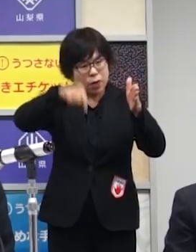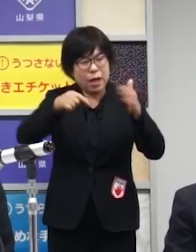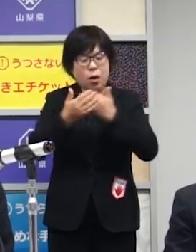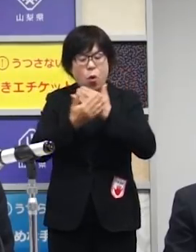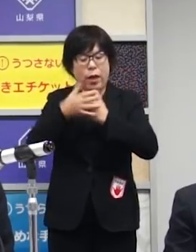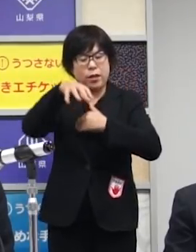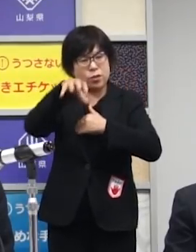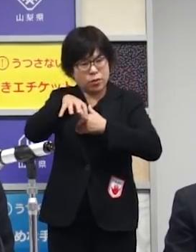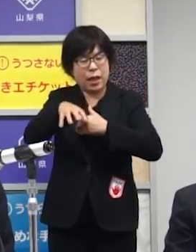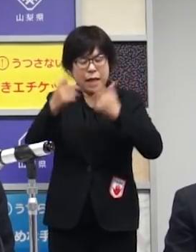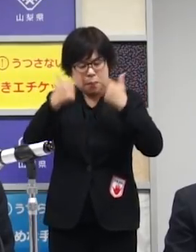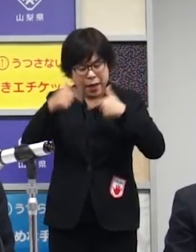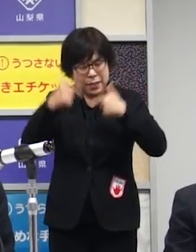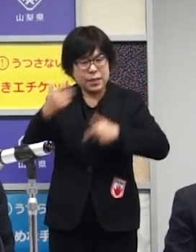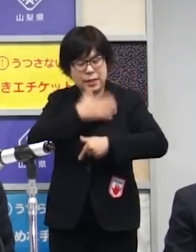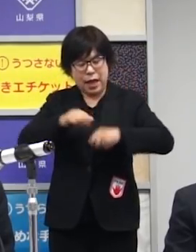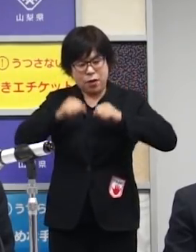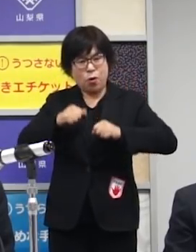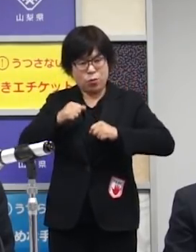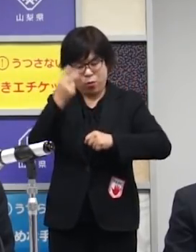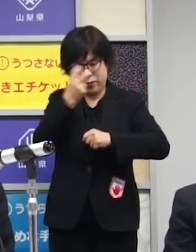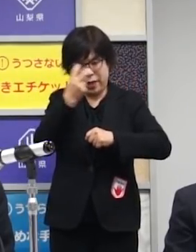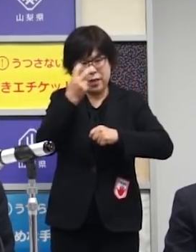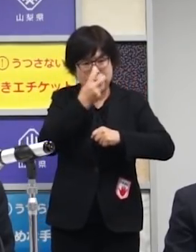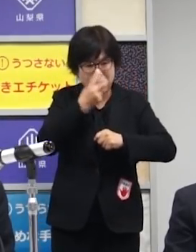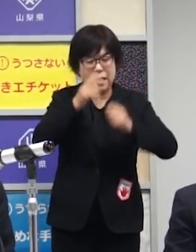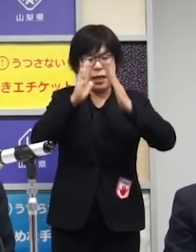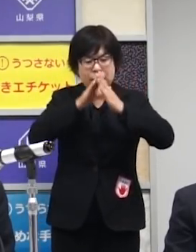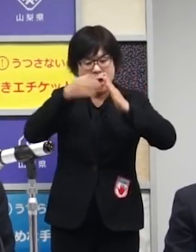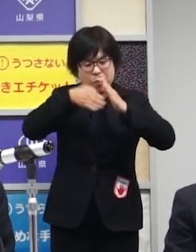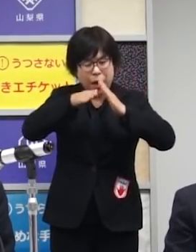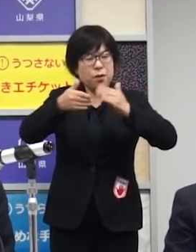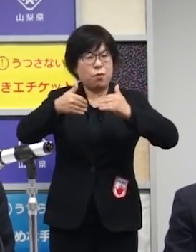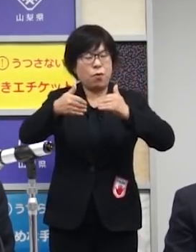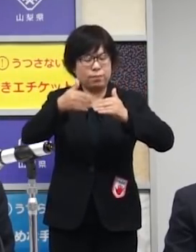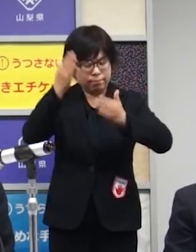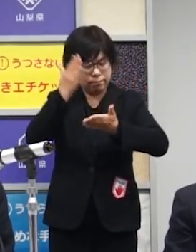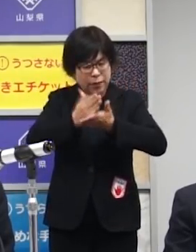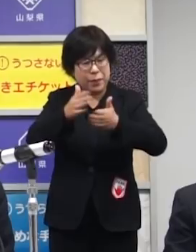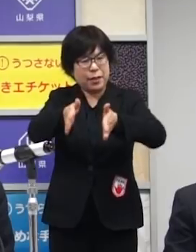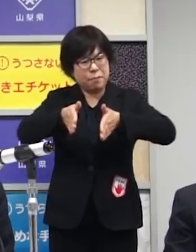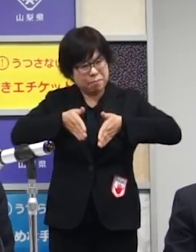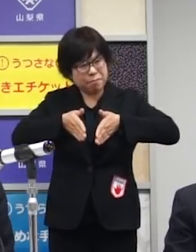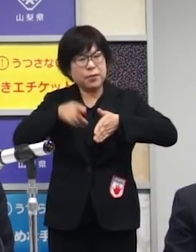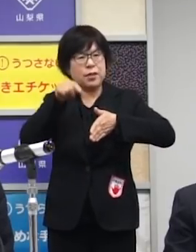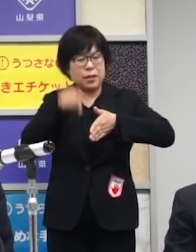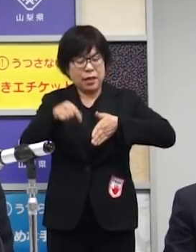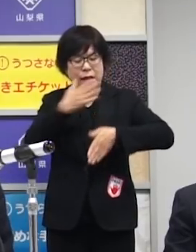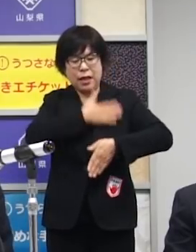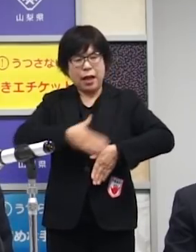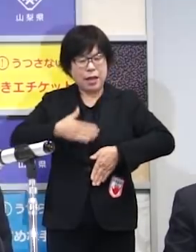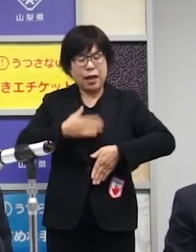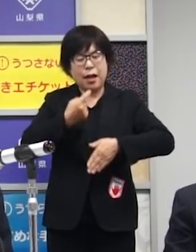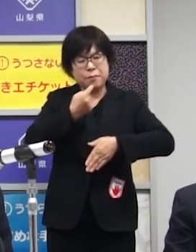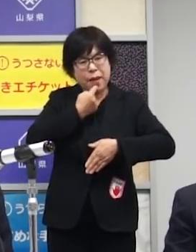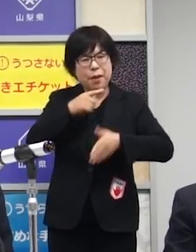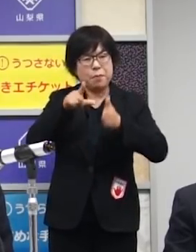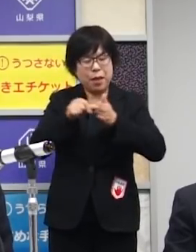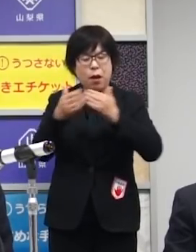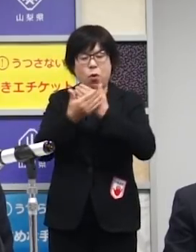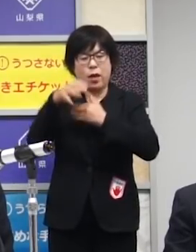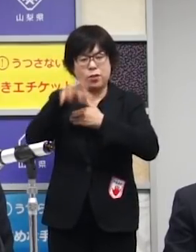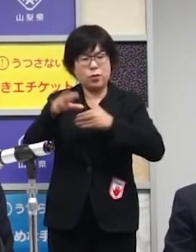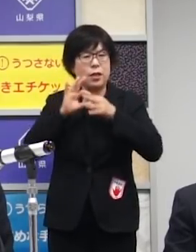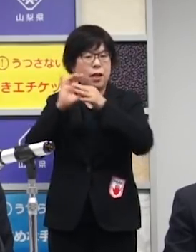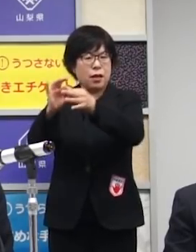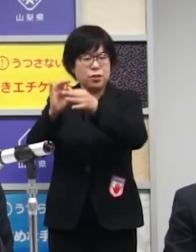認を行うとともに不要不急の外出を控え健康状態に変化があった場合は保健所に連絡するようお願いをしている